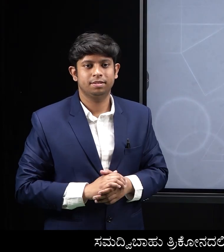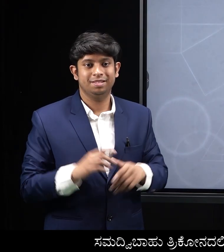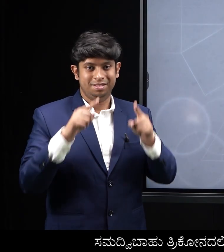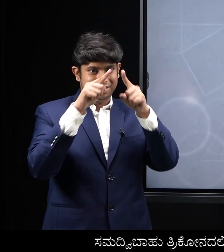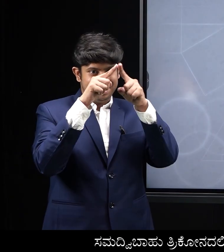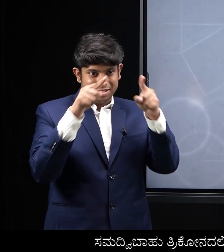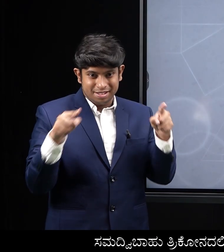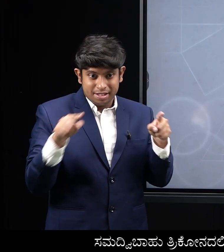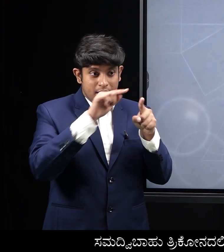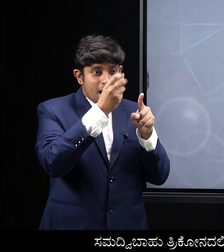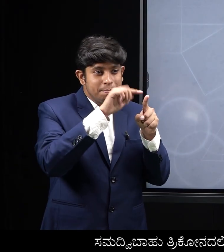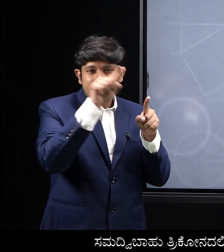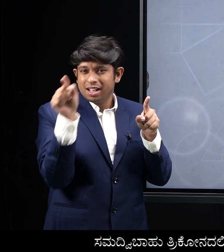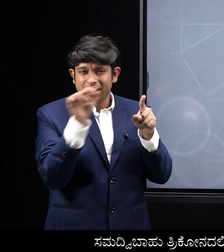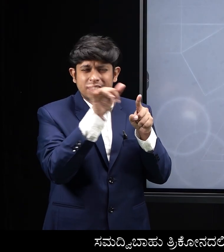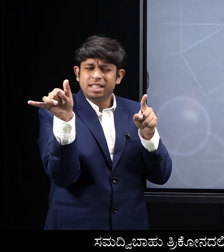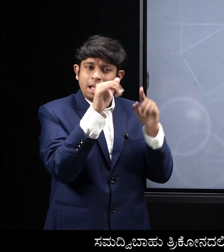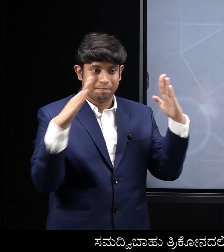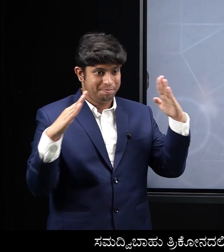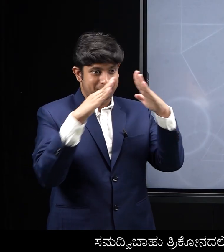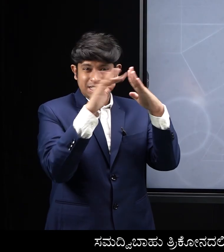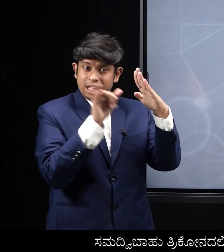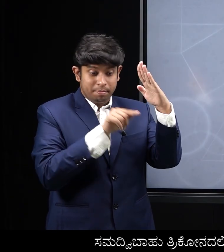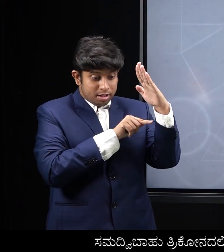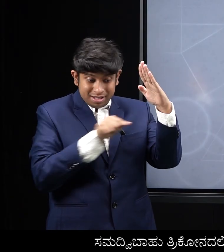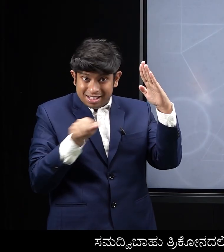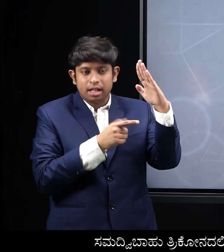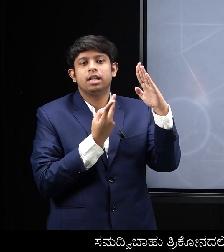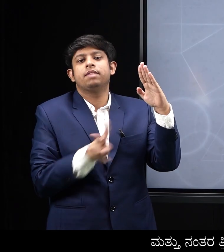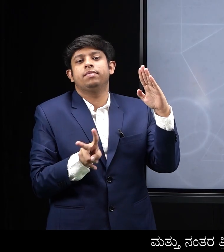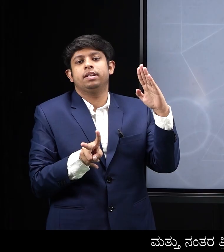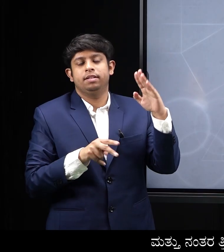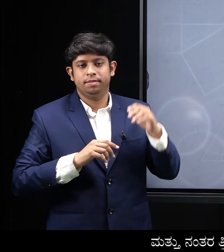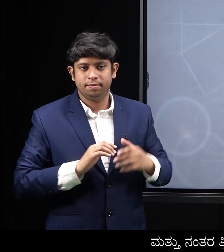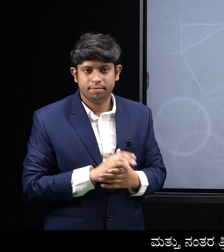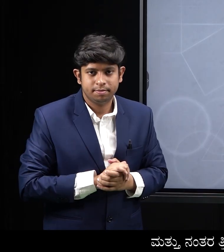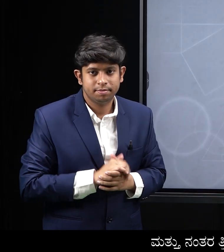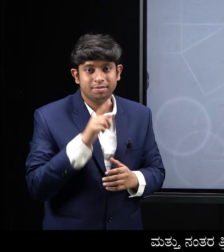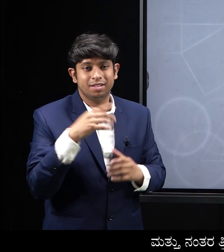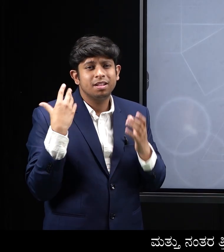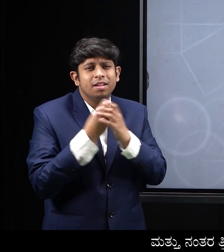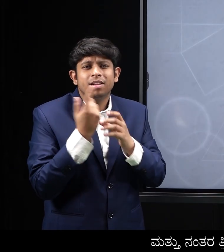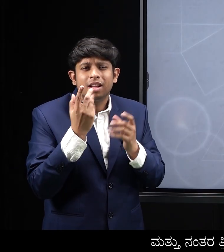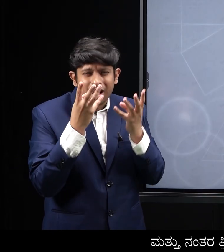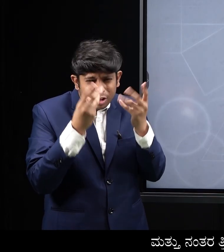ಸಮದ್ವಿಬಾಹು ತ್ರಿಕೋನದಲ್ಲಿ ನಾವು ತ್ರಿಕೋನದ ಎತ್ತರವನ್ನು ಕಂಡುಹಿಡಿಯಬೇಕು ಮತ್ತು ನಂತರ ತ್ರಿಕೋನದ ಪ್ರದೇಶವನ್ನು